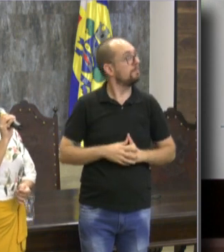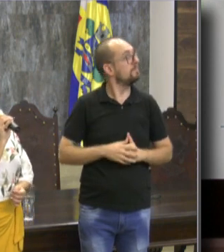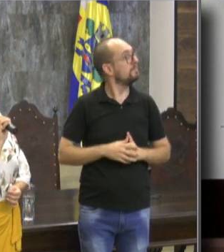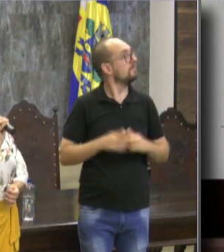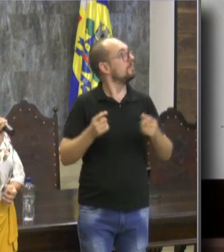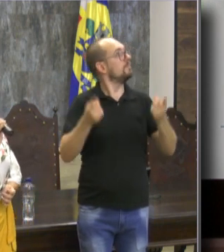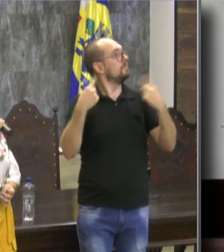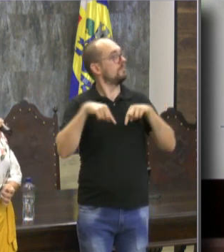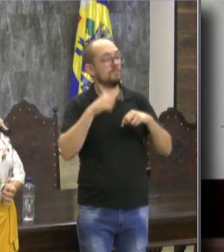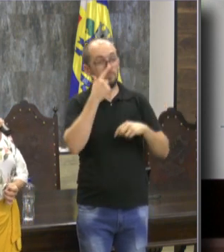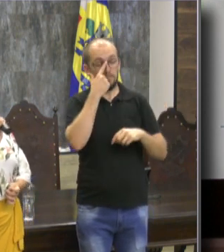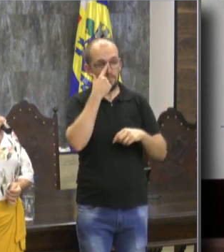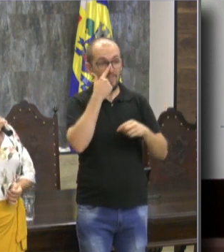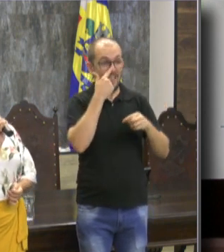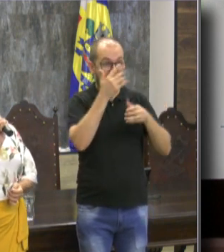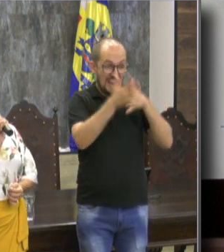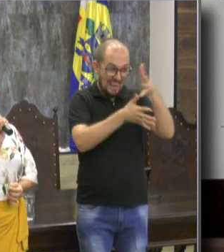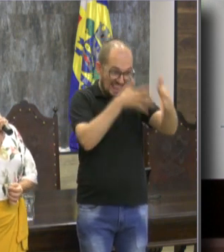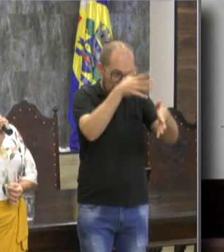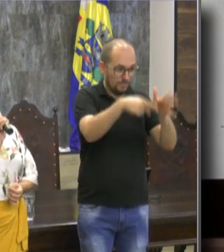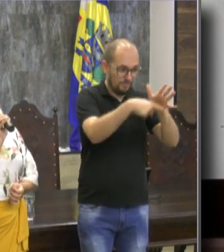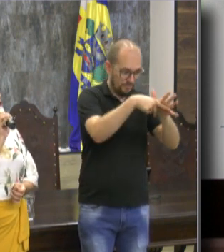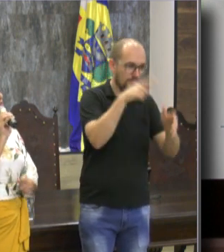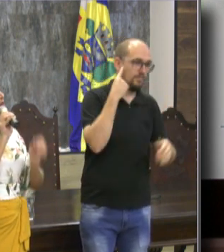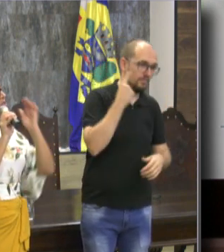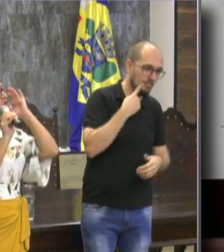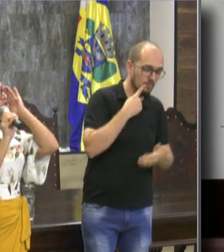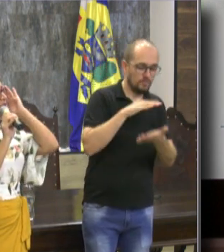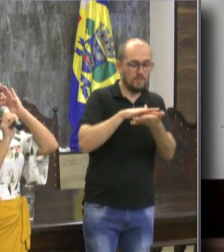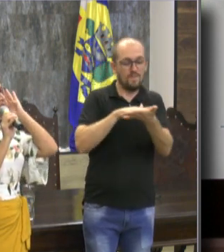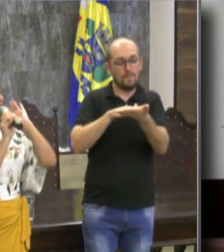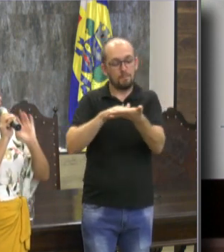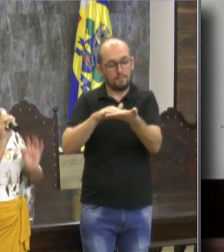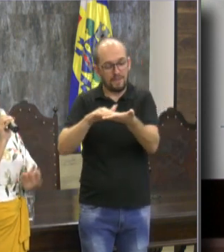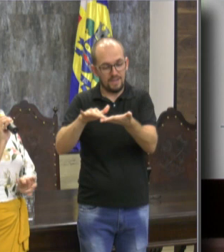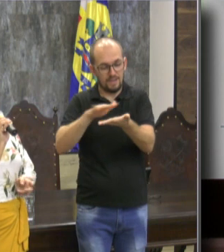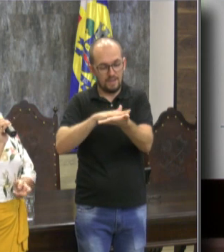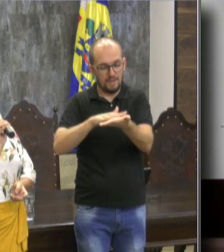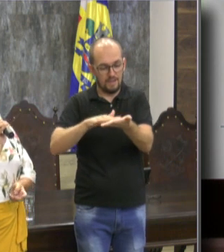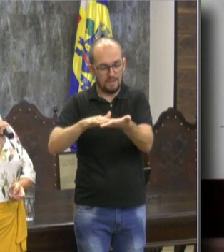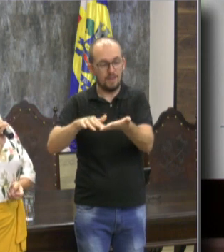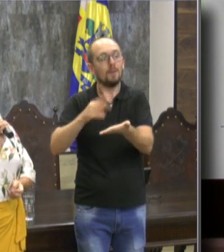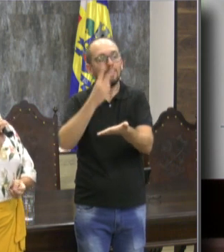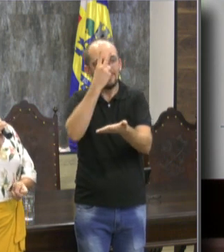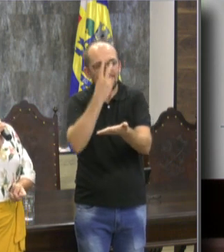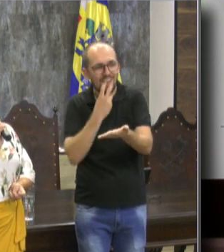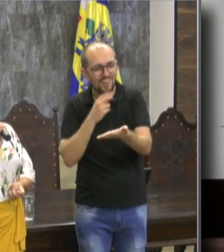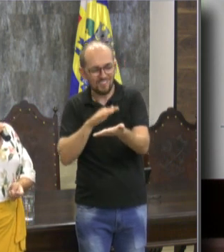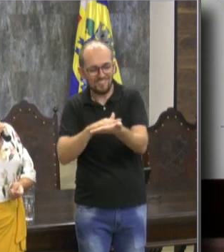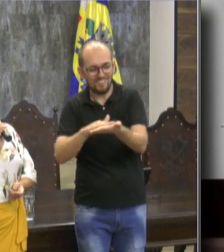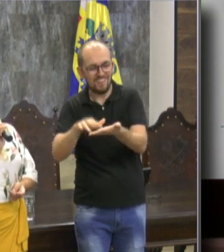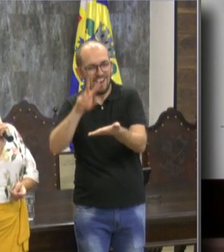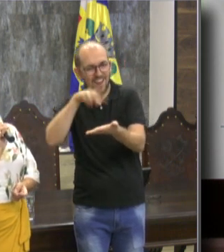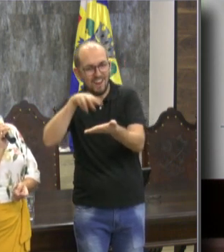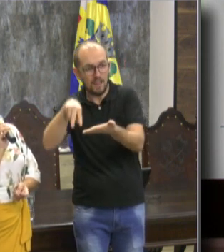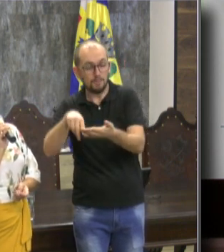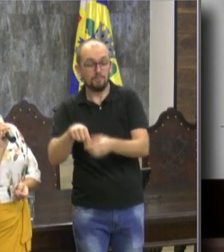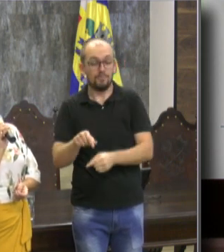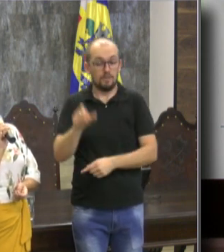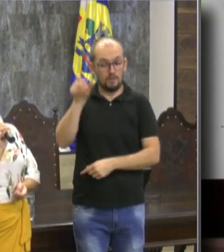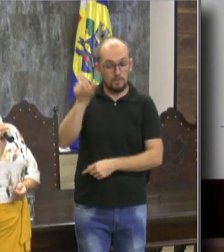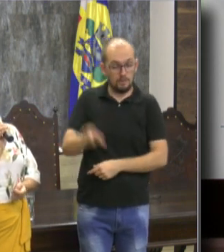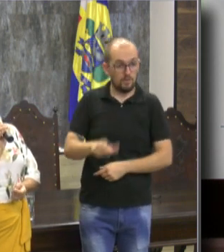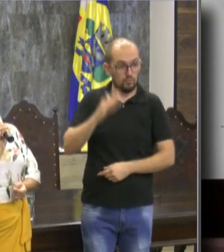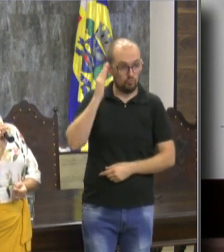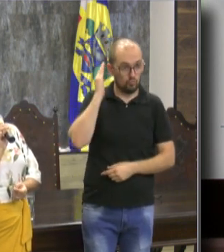Libras é a língua do surdo e Braille é a forma de escrever e ler do cego. Gustavo é surdo-cego,